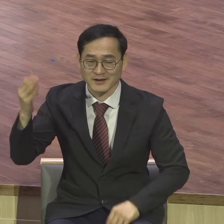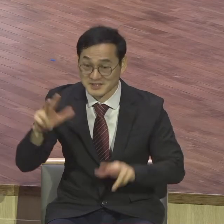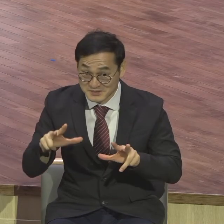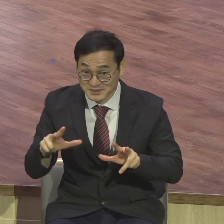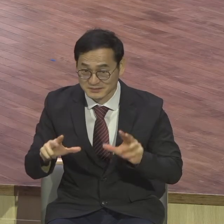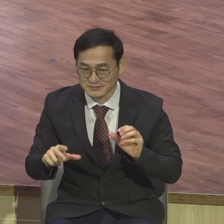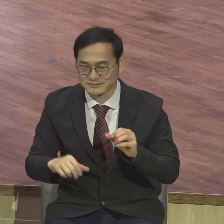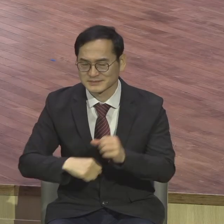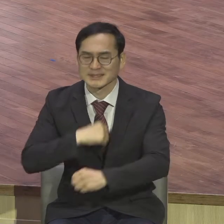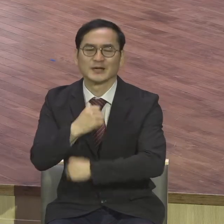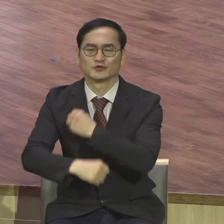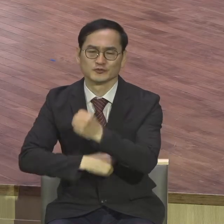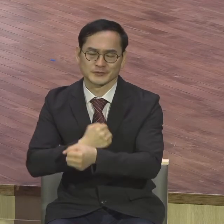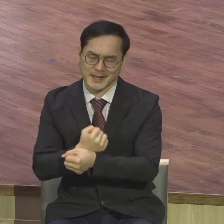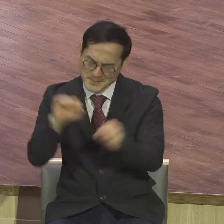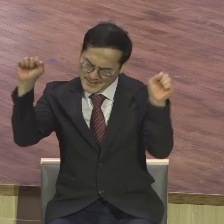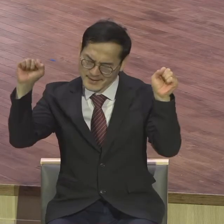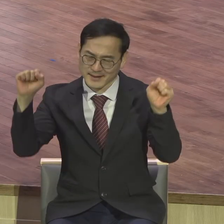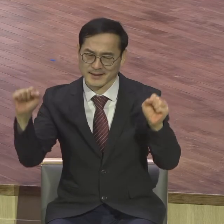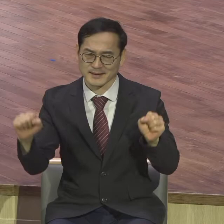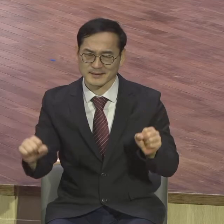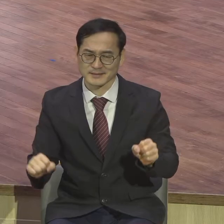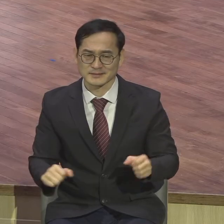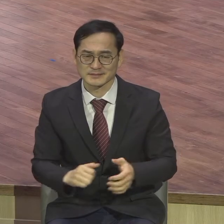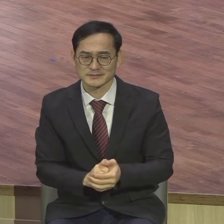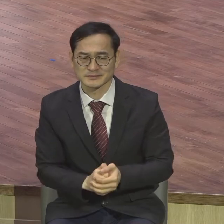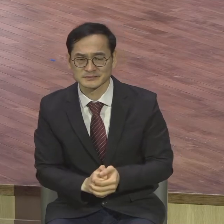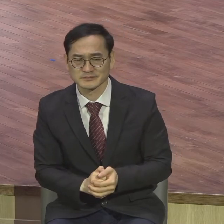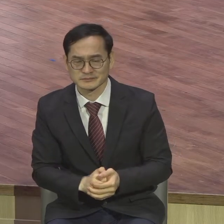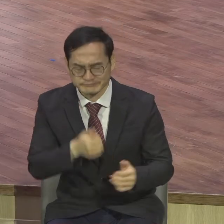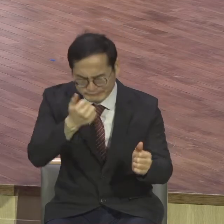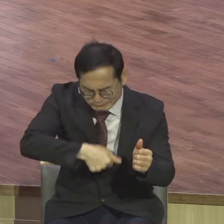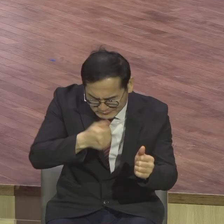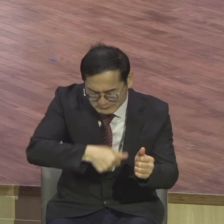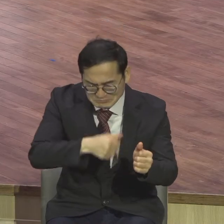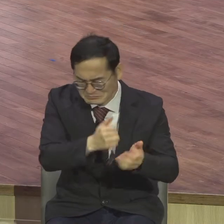자유해라. 그런 거 할 필요 없다. 너는 해방이다.